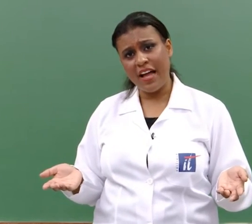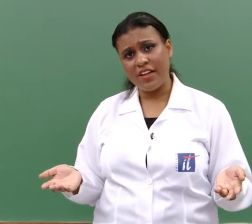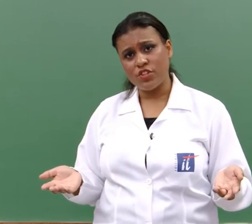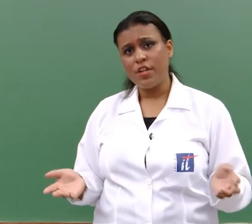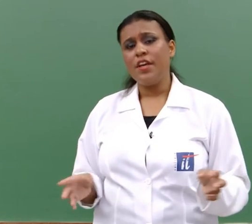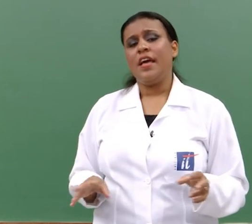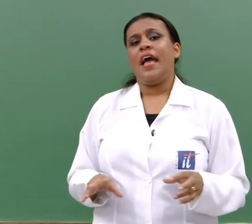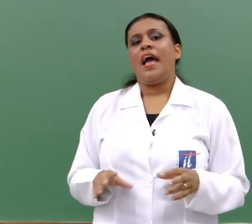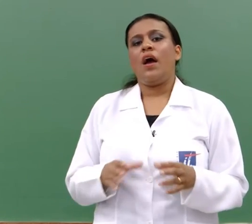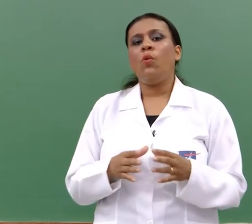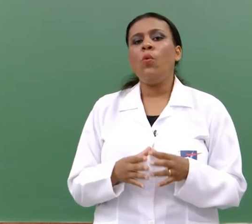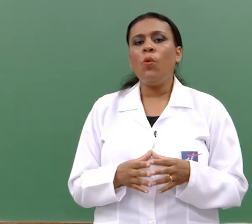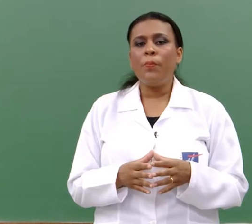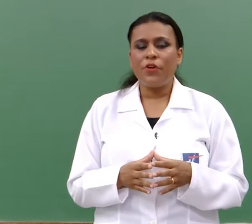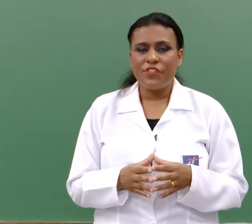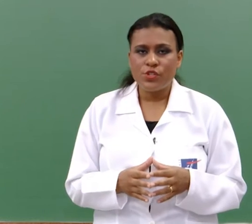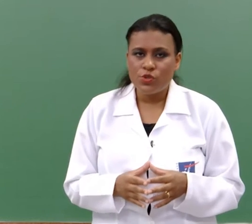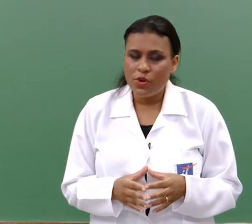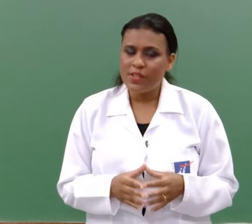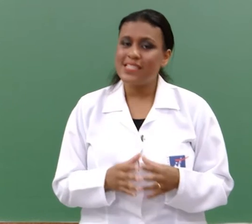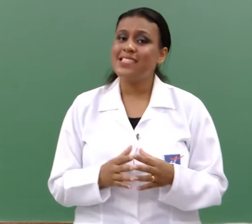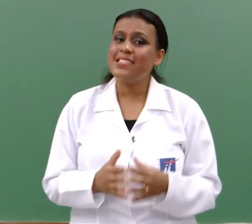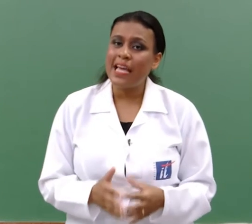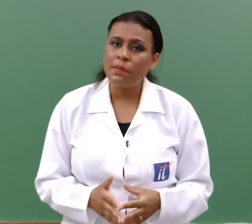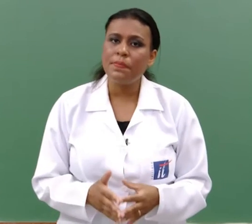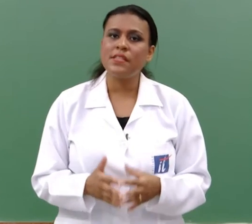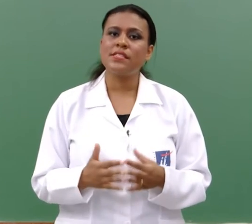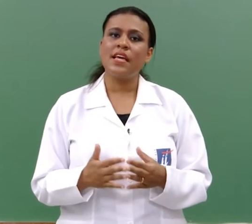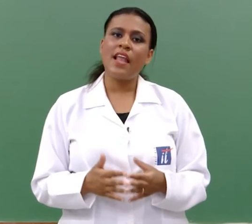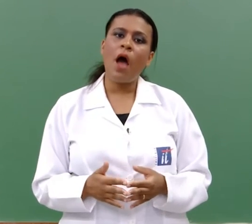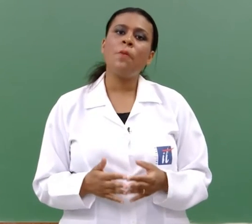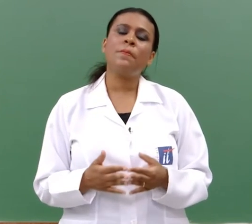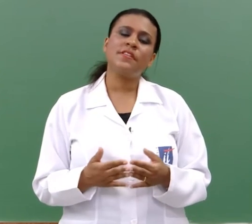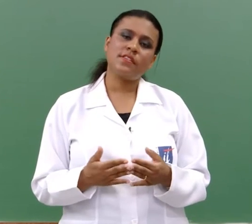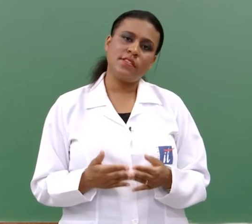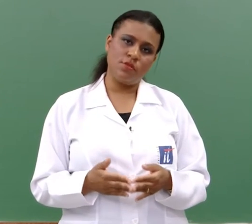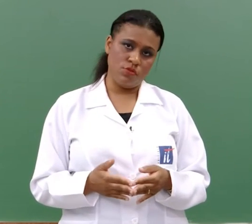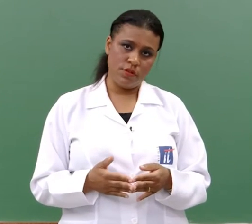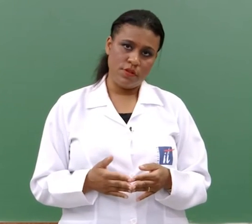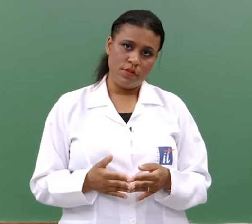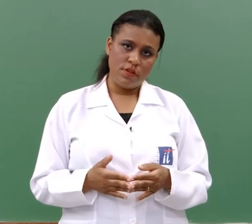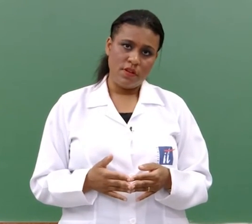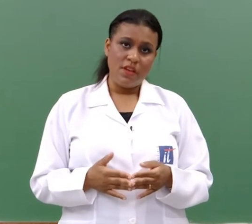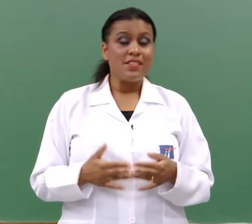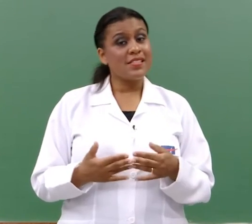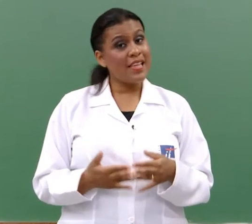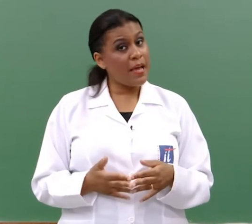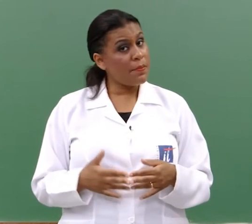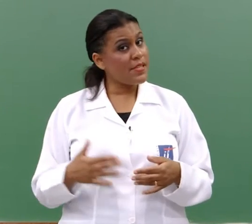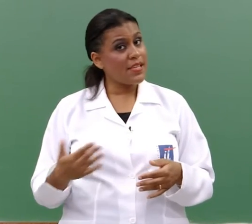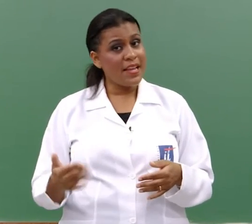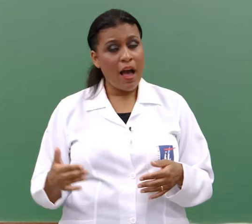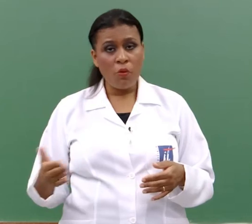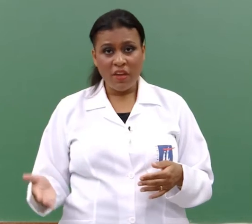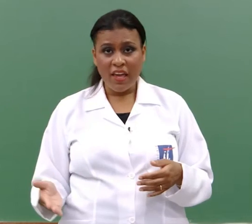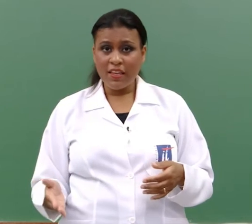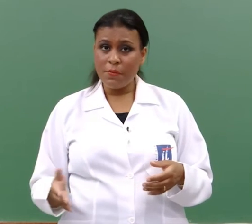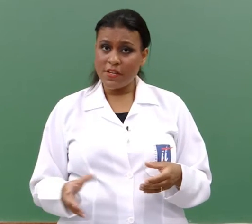dificuldade. O professor sempre será um pesquisador. Sempre será alguém que